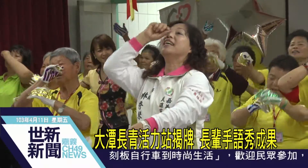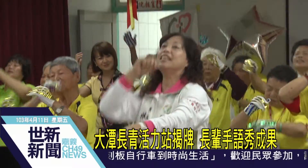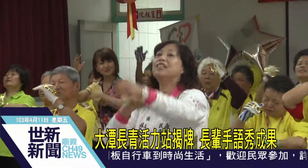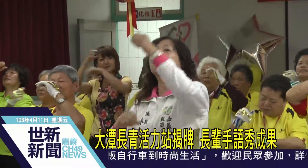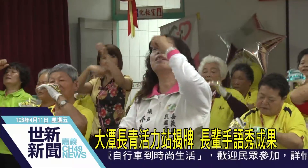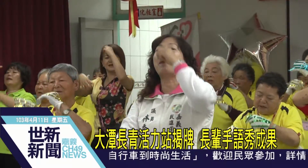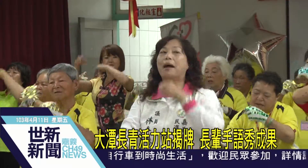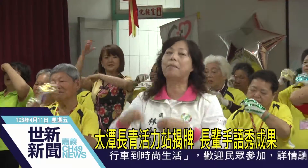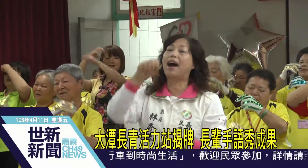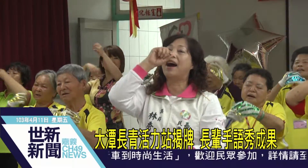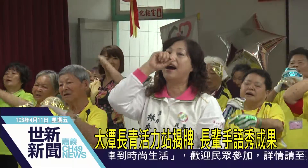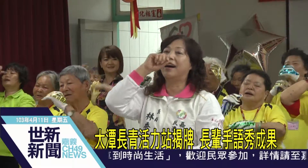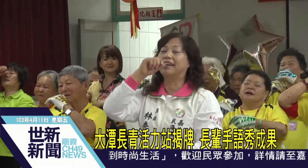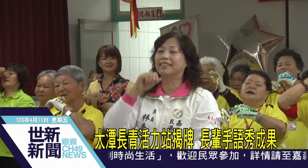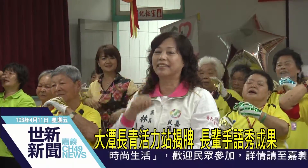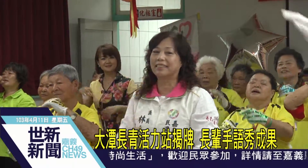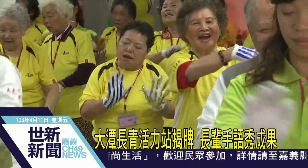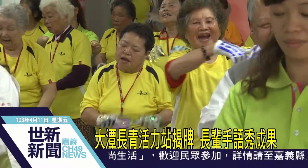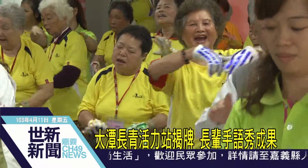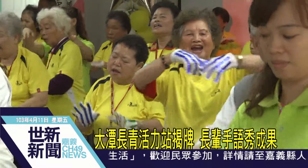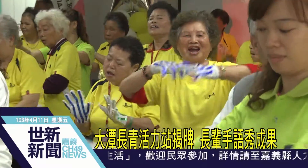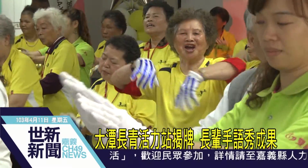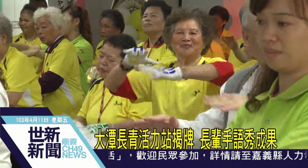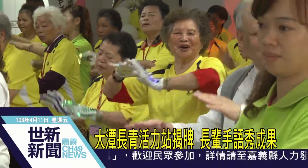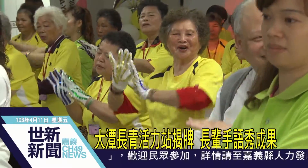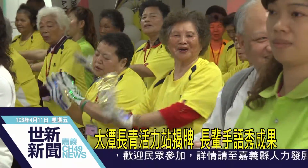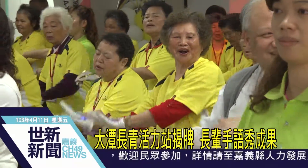队辅导和陪伴，都是增加着老人活动筋骨，也